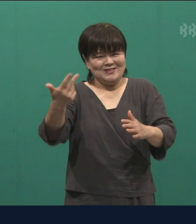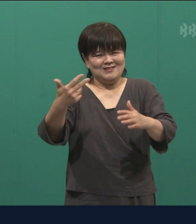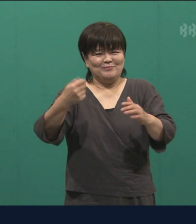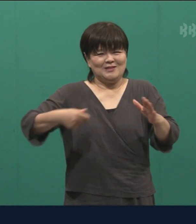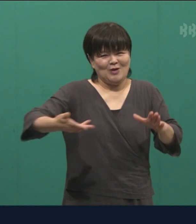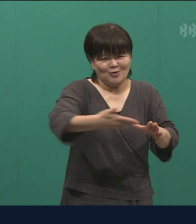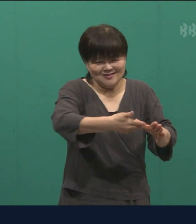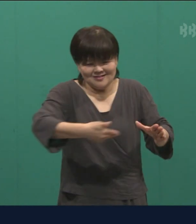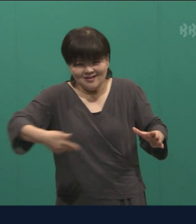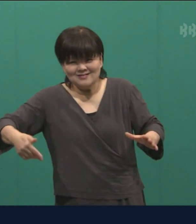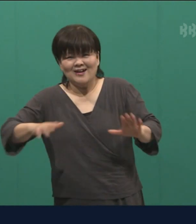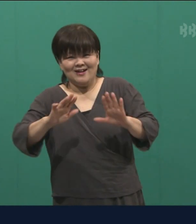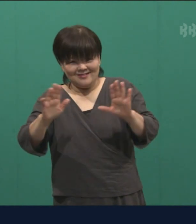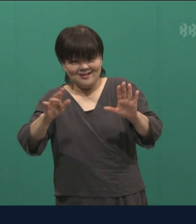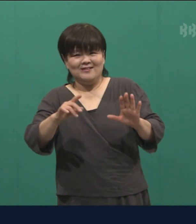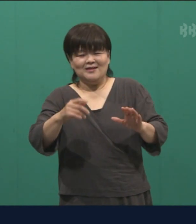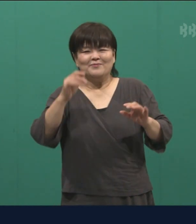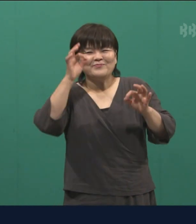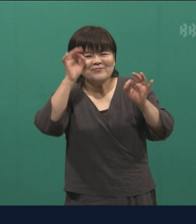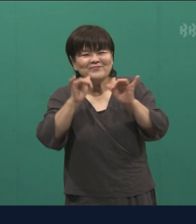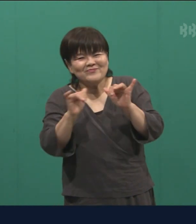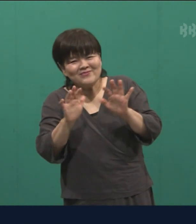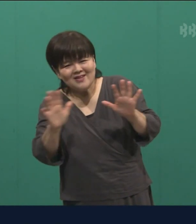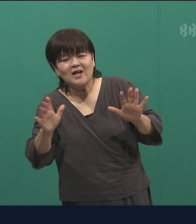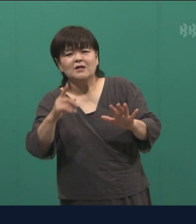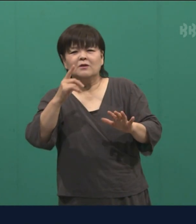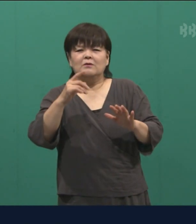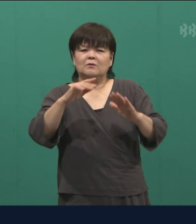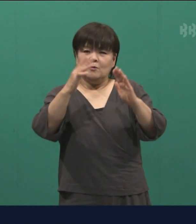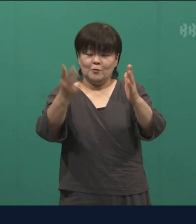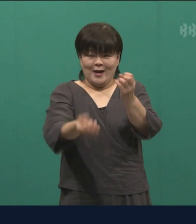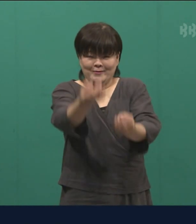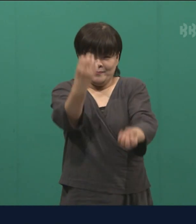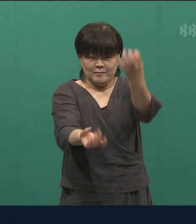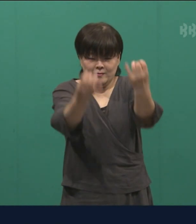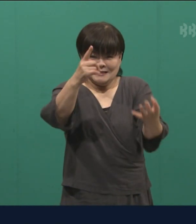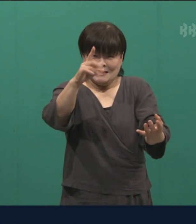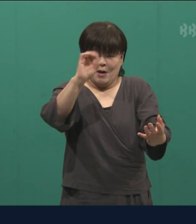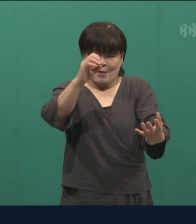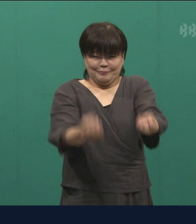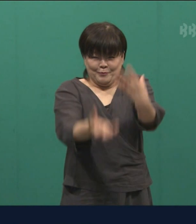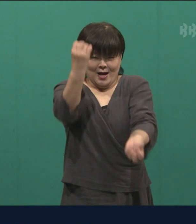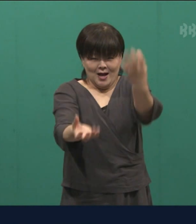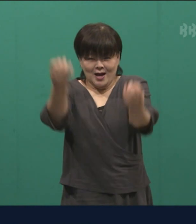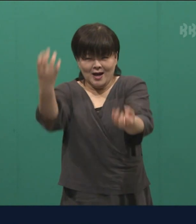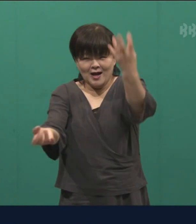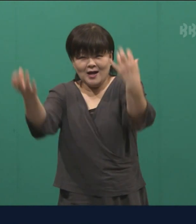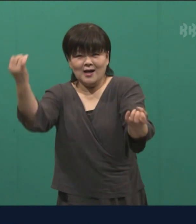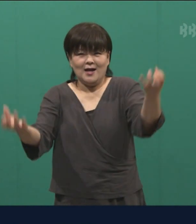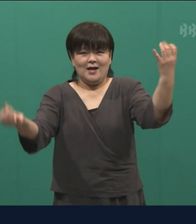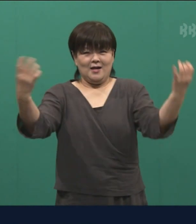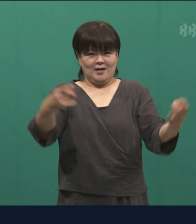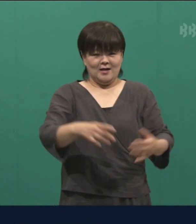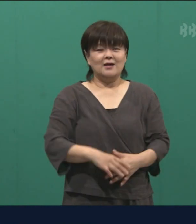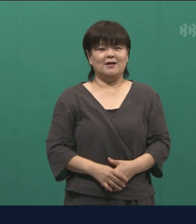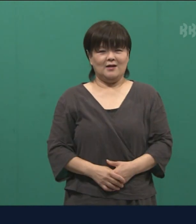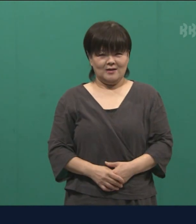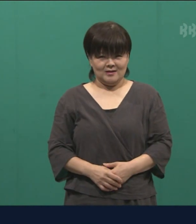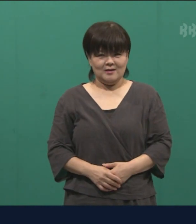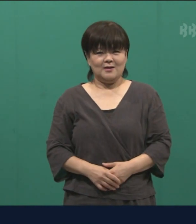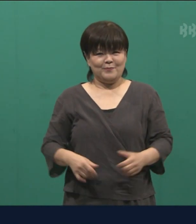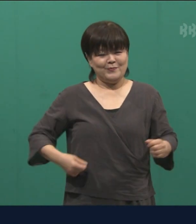津市の琵琶湖岸一帯で開かれ、見物人らがおよそ1万発の花火に酔いしれ